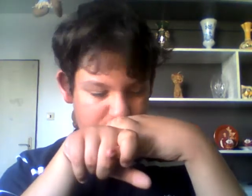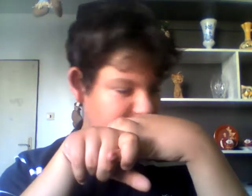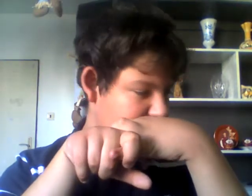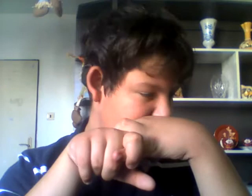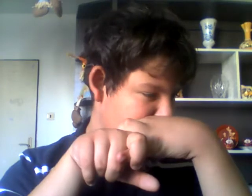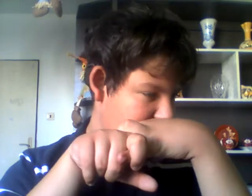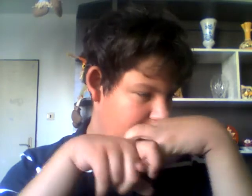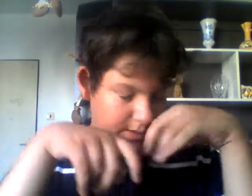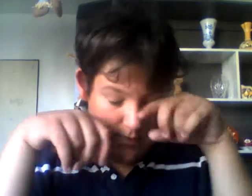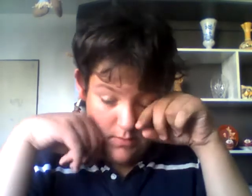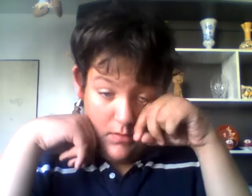Tam si jít ještě